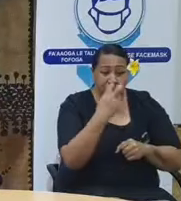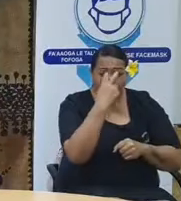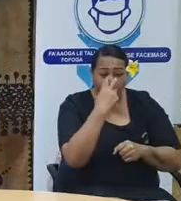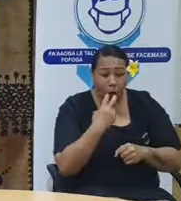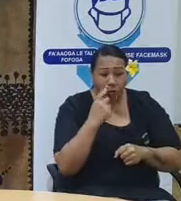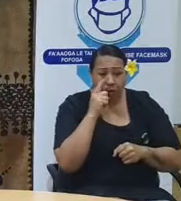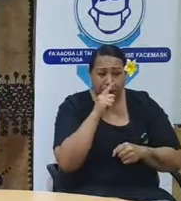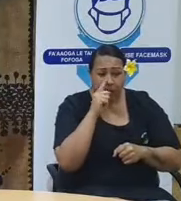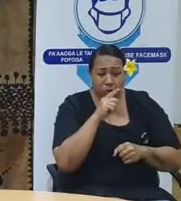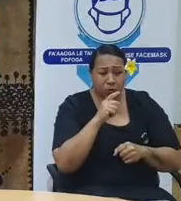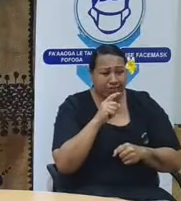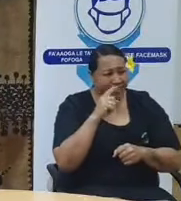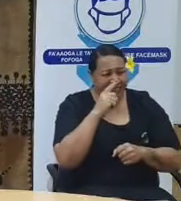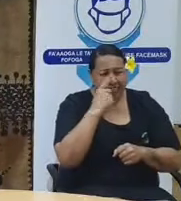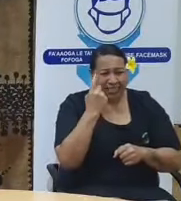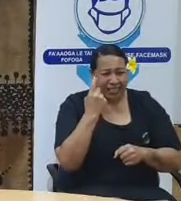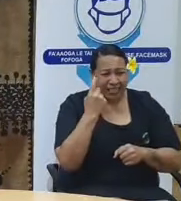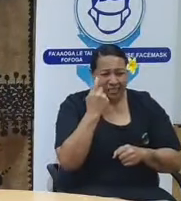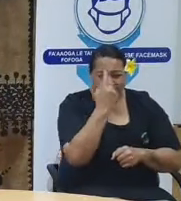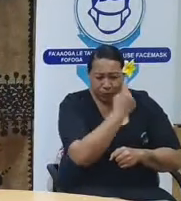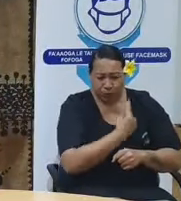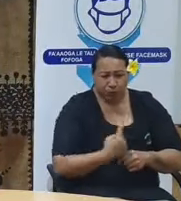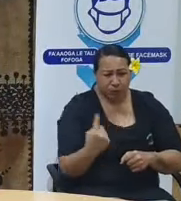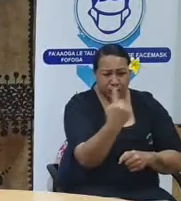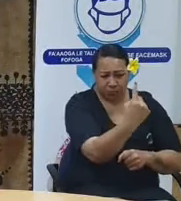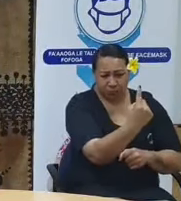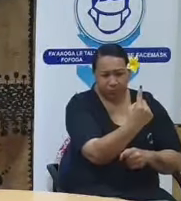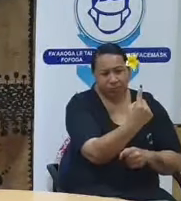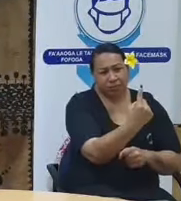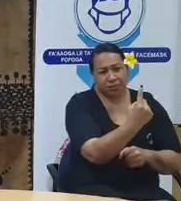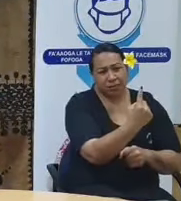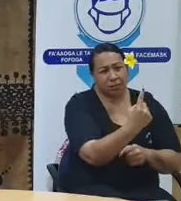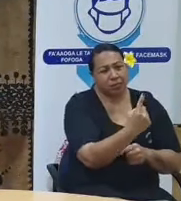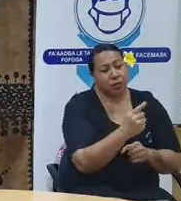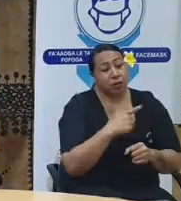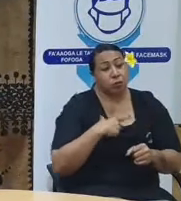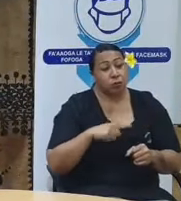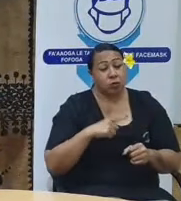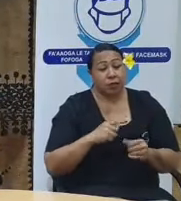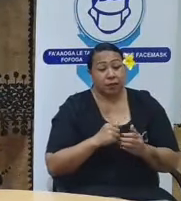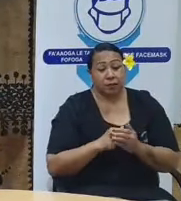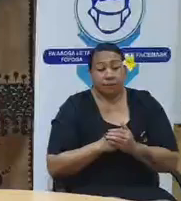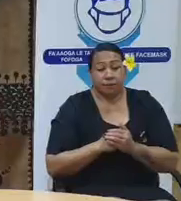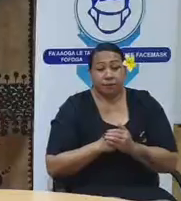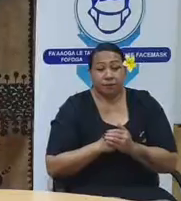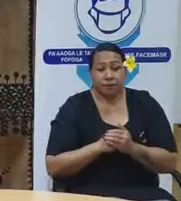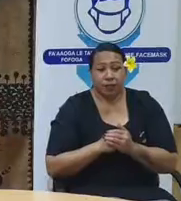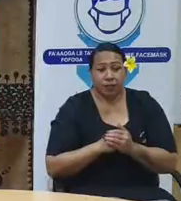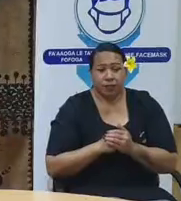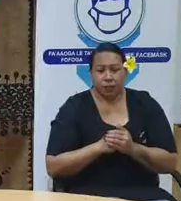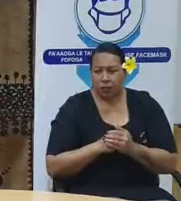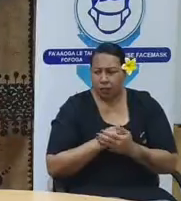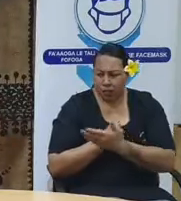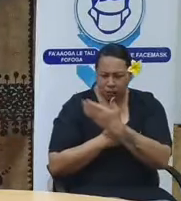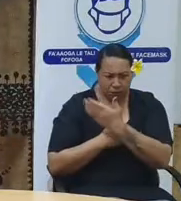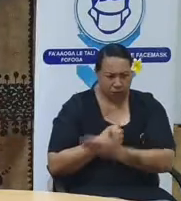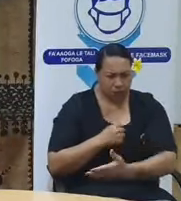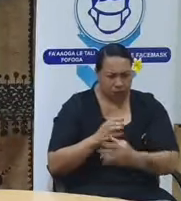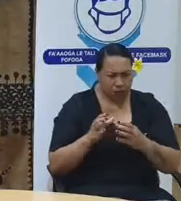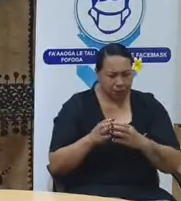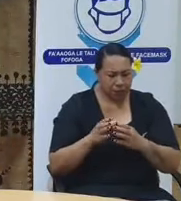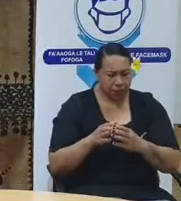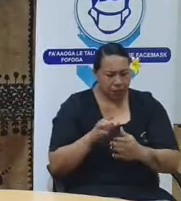O se matua tausi lo matua. Sau na o ia. Awai e fai fo isi ofo le matou komiti. Fai fo